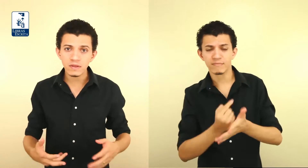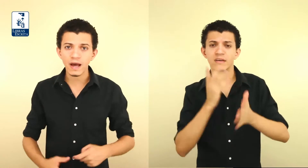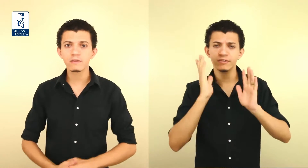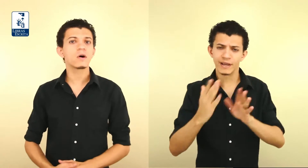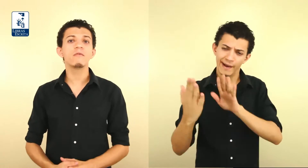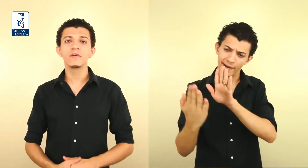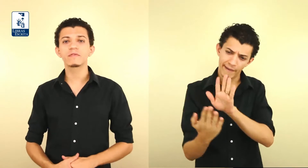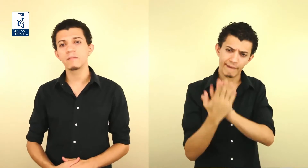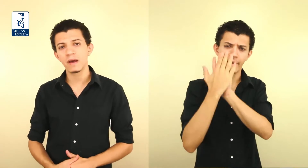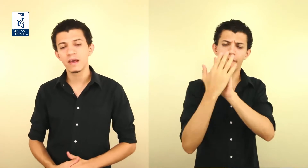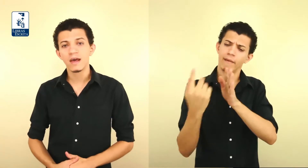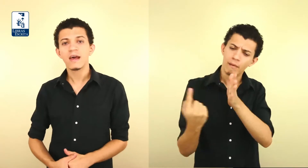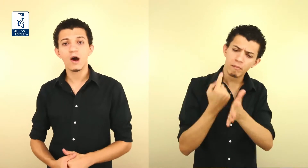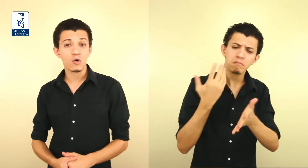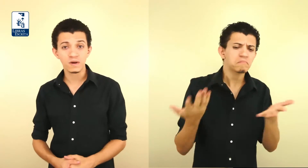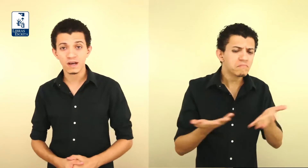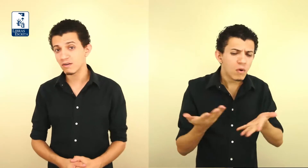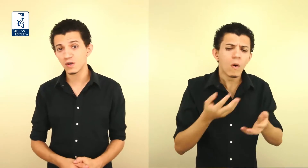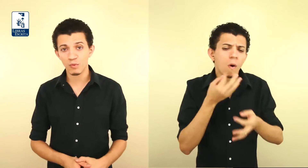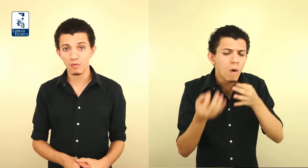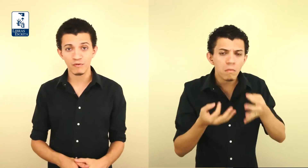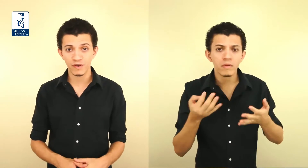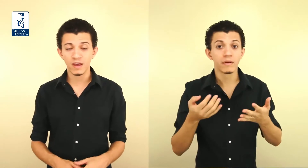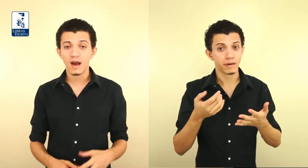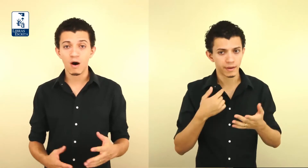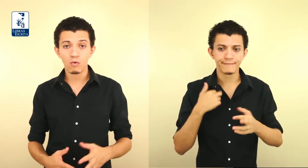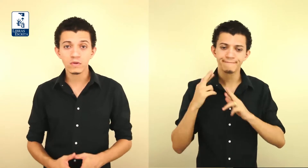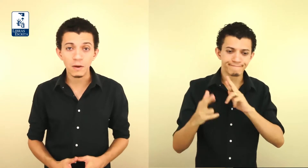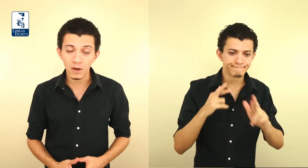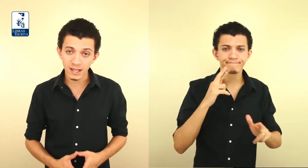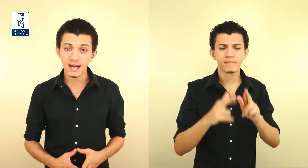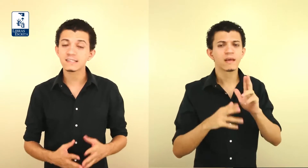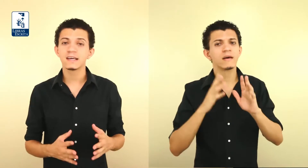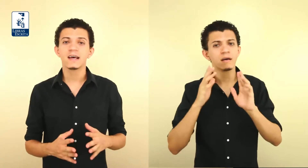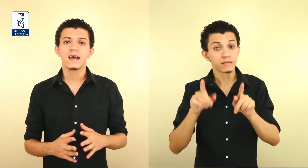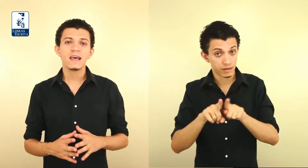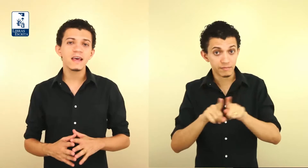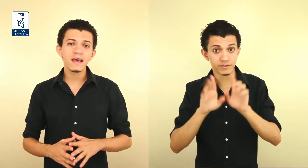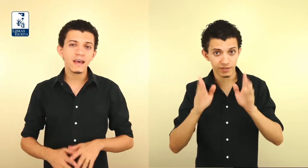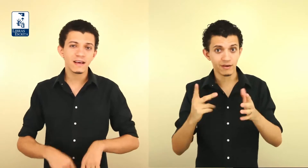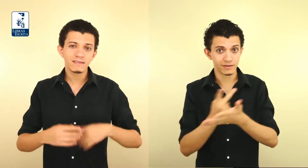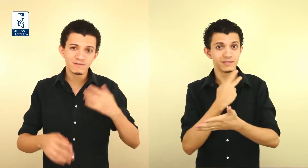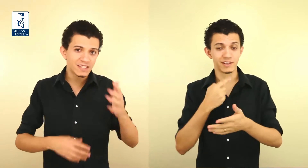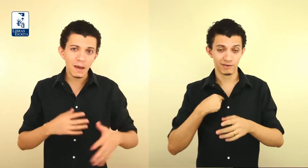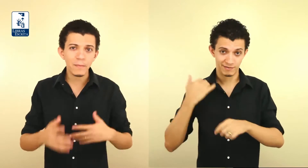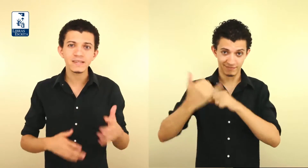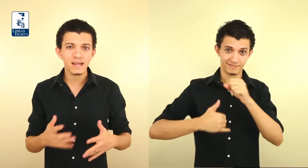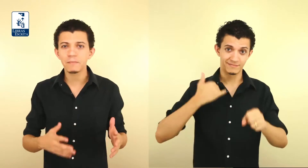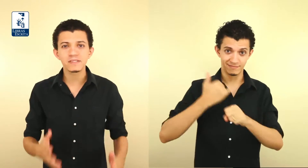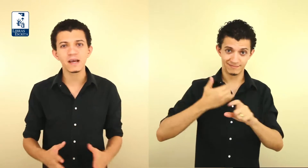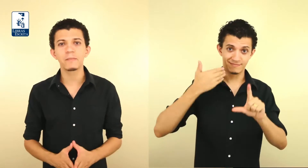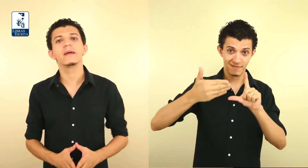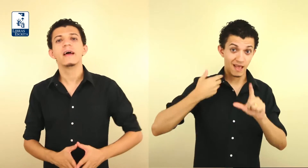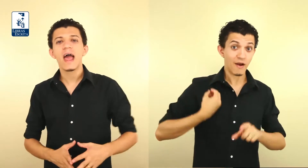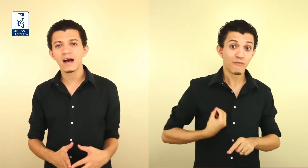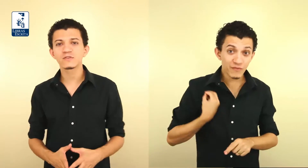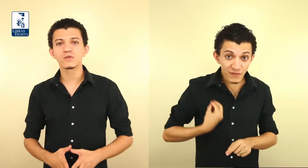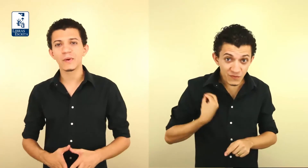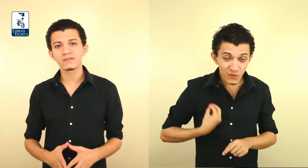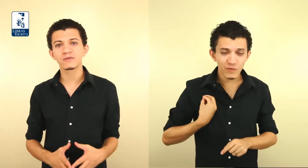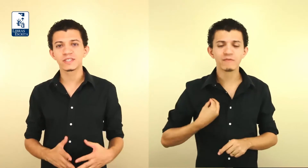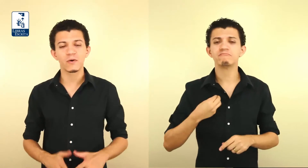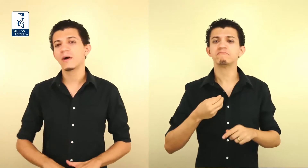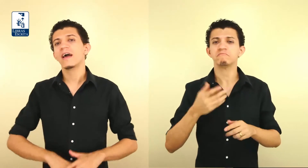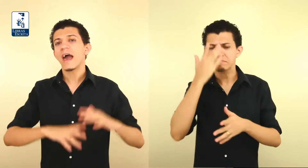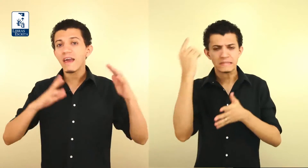me perguntaram isso ao vivo também em algumas aulas que eu promovi há algum tempo atrás e sempre é assunto